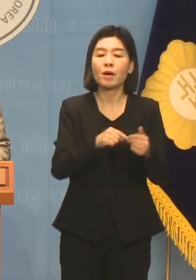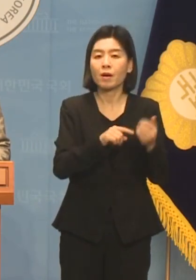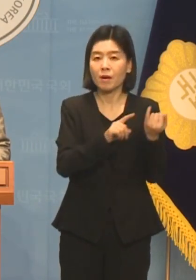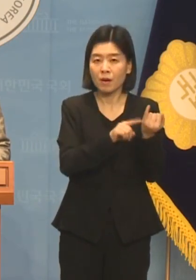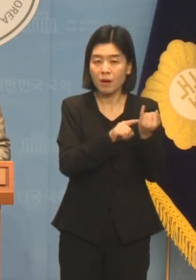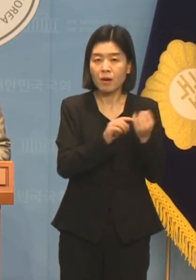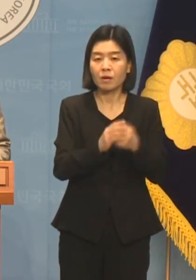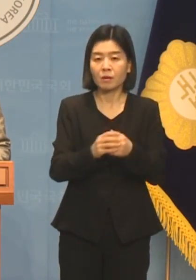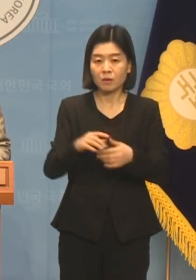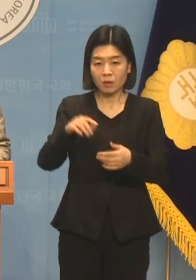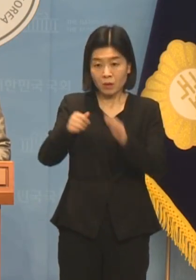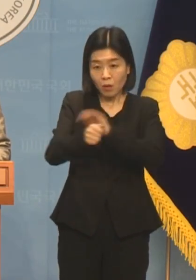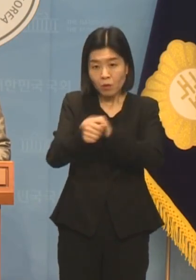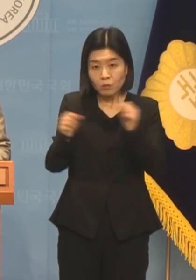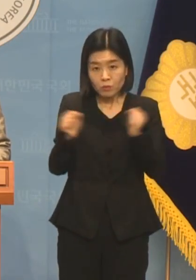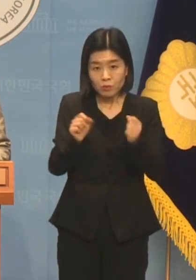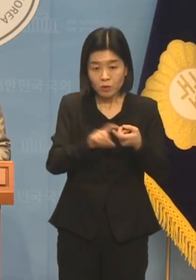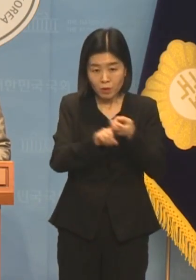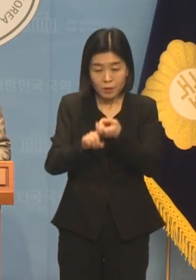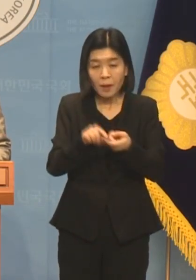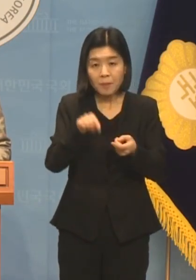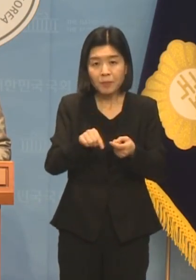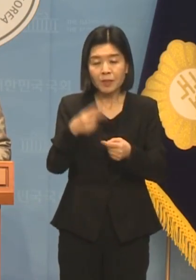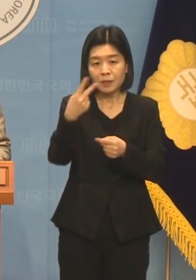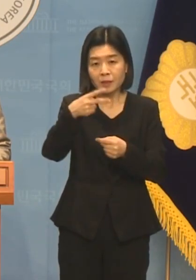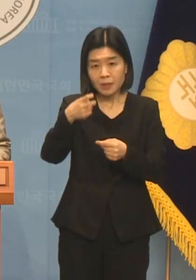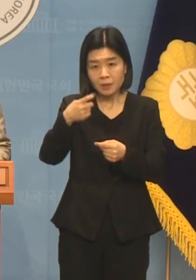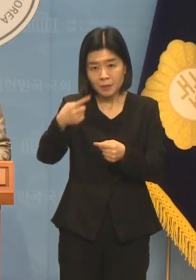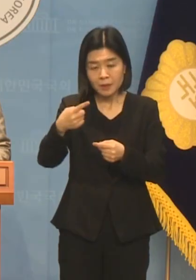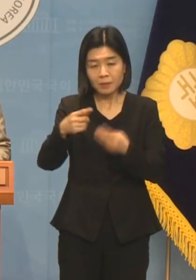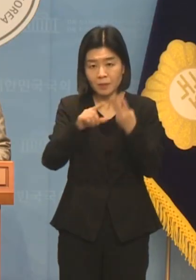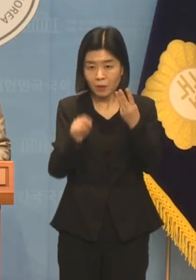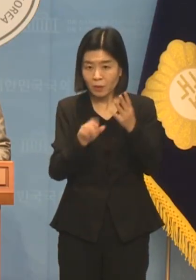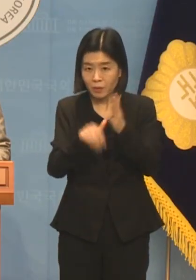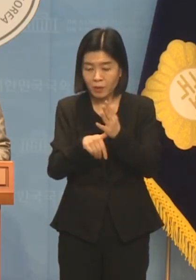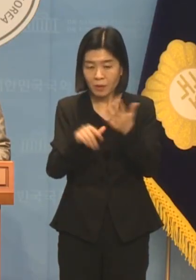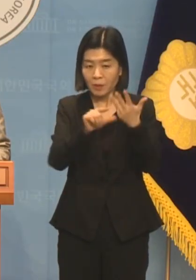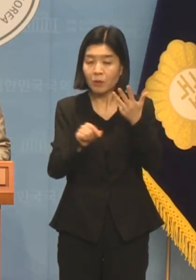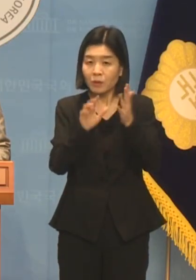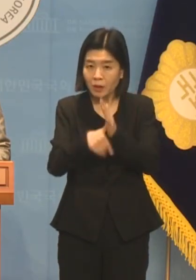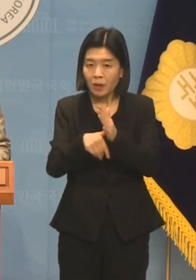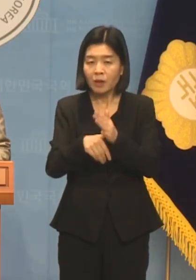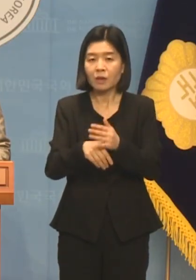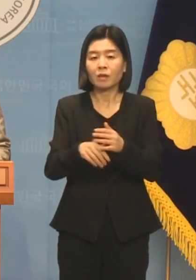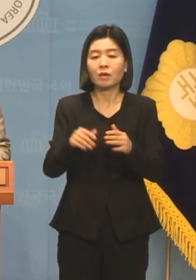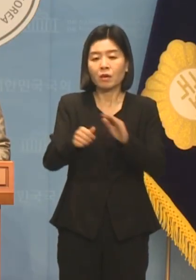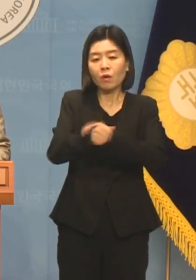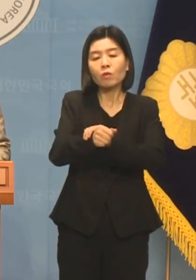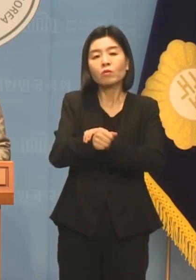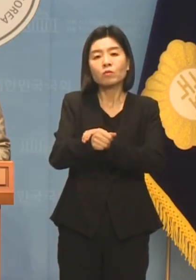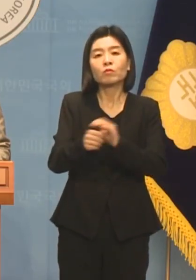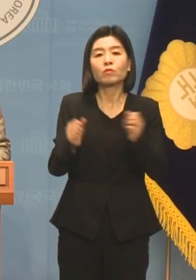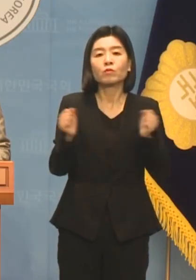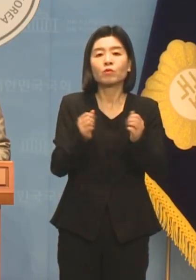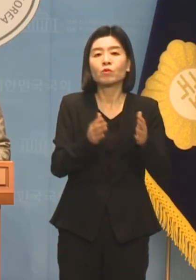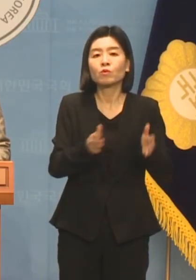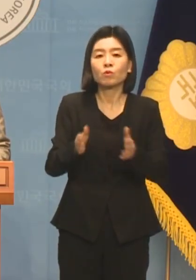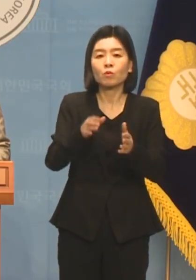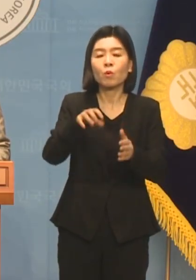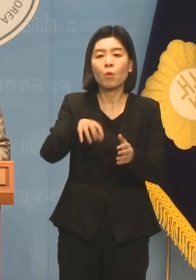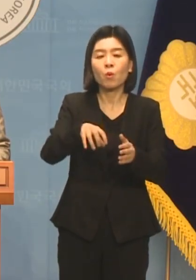경북연합은 2021년 8월 20일 경북도청 앞 여성농민대회에서 주한미군